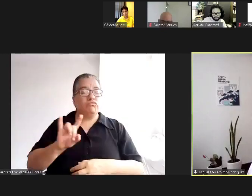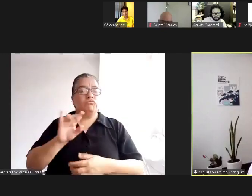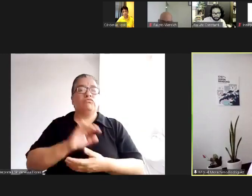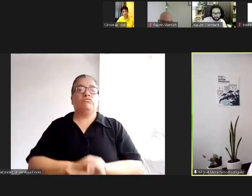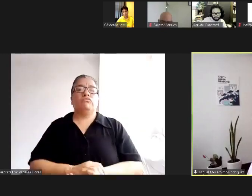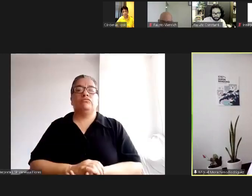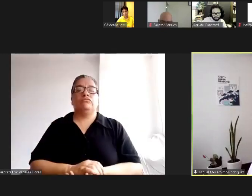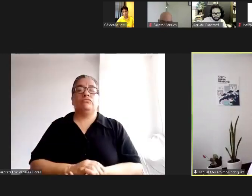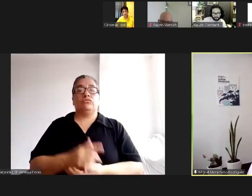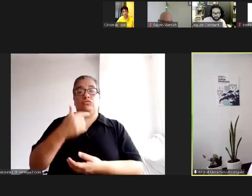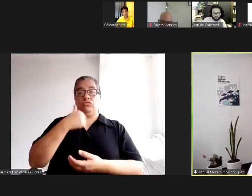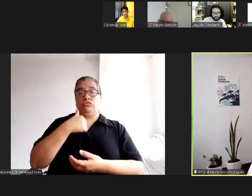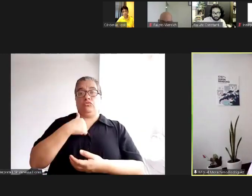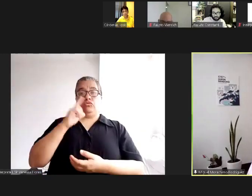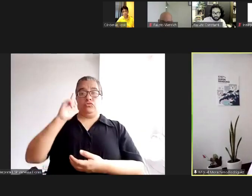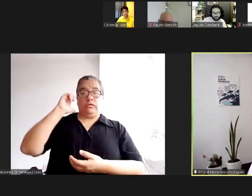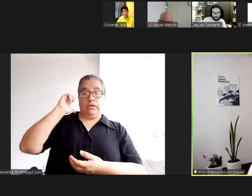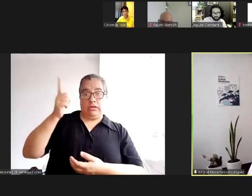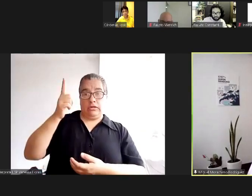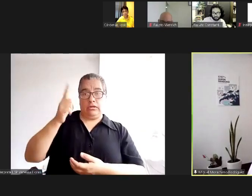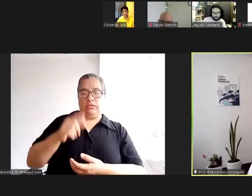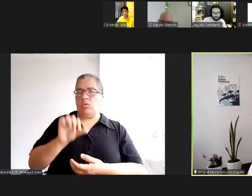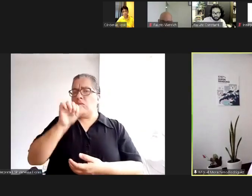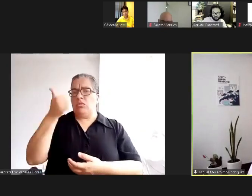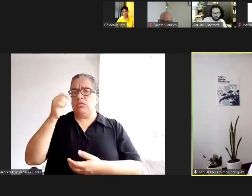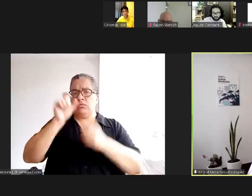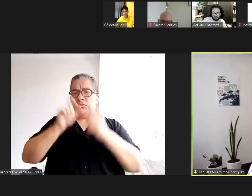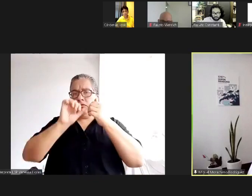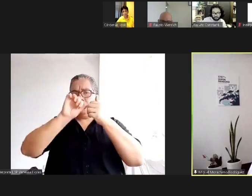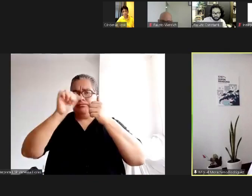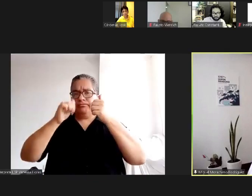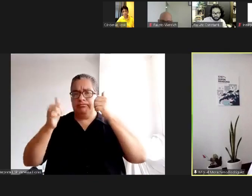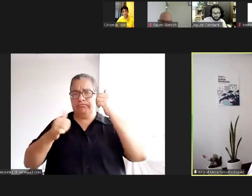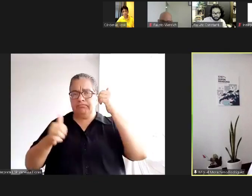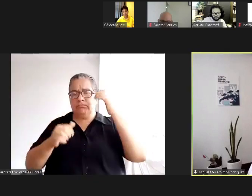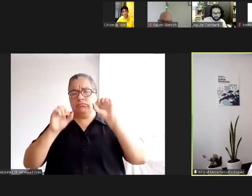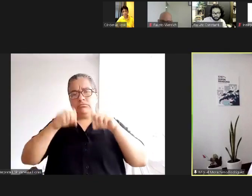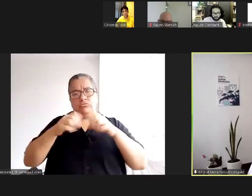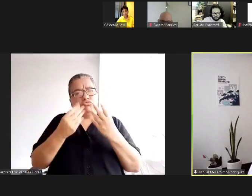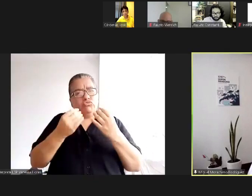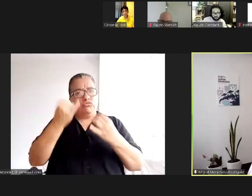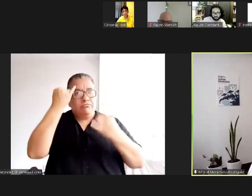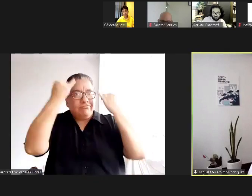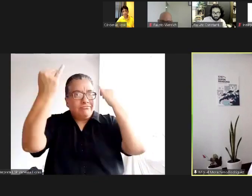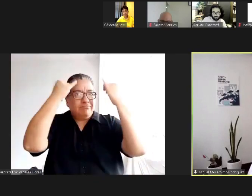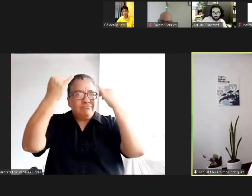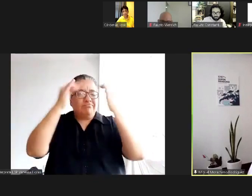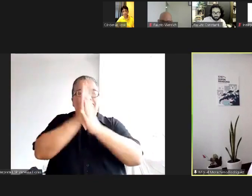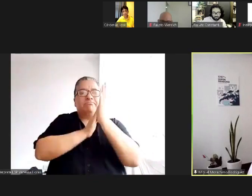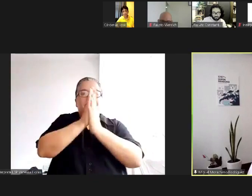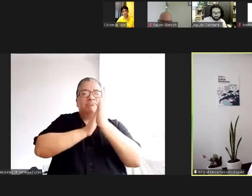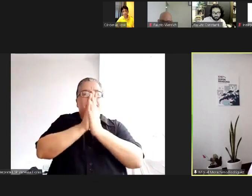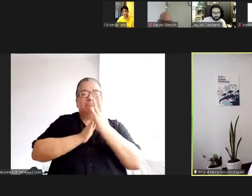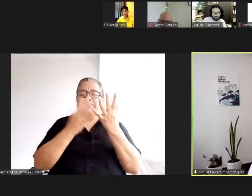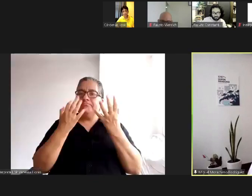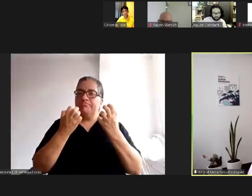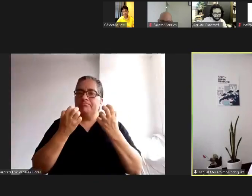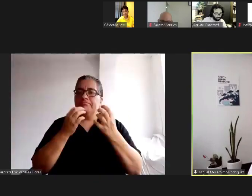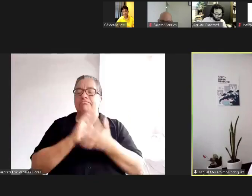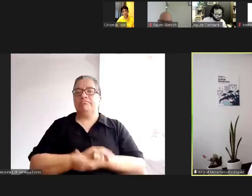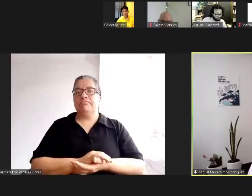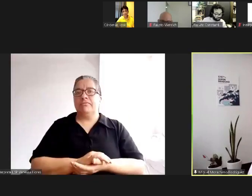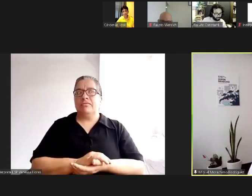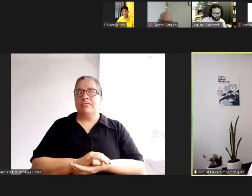Yo soy uno de los líderes, pero hay más personas involucradas que tienen muchos sueños y muchas aspiraciones de hacer cosas muy bacanes.